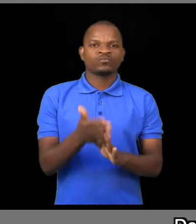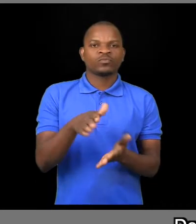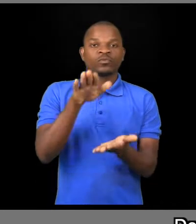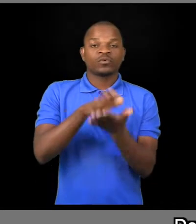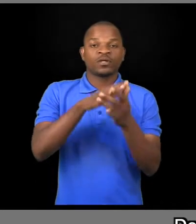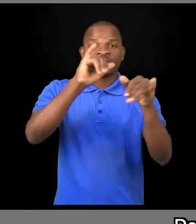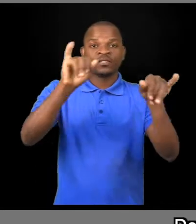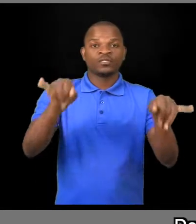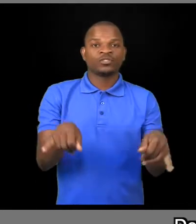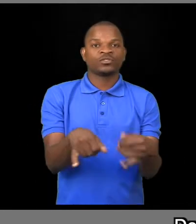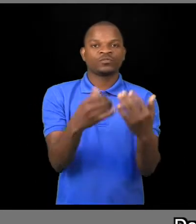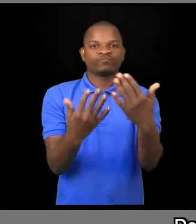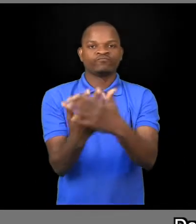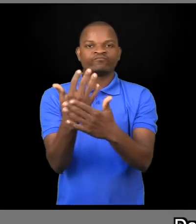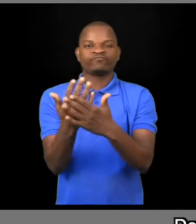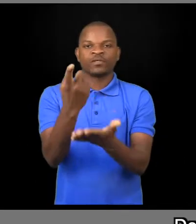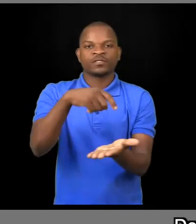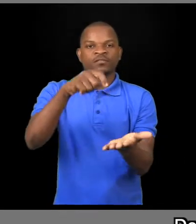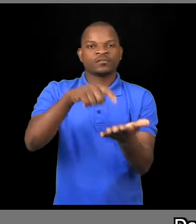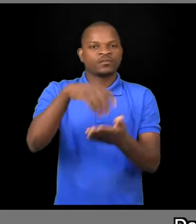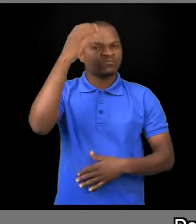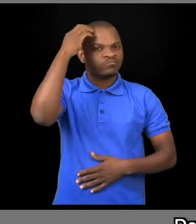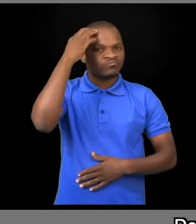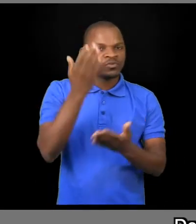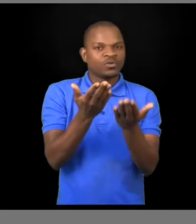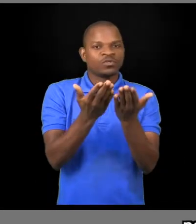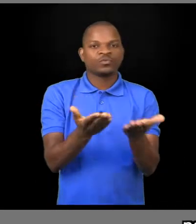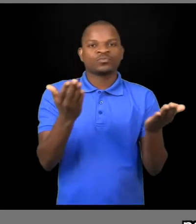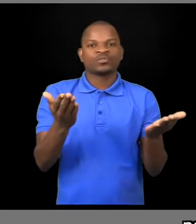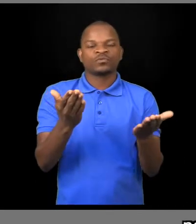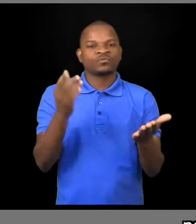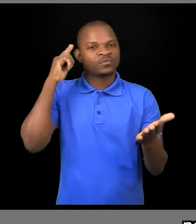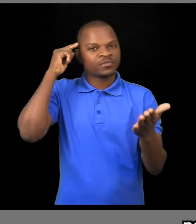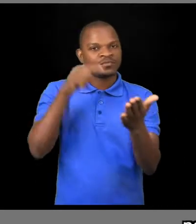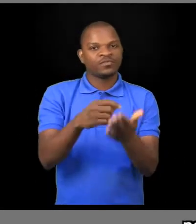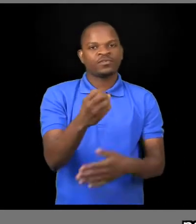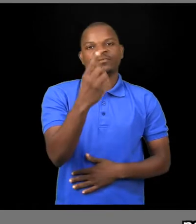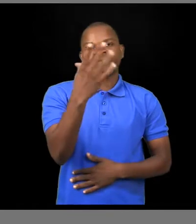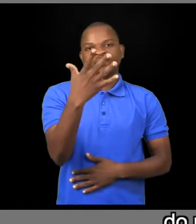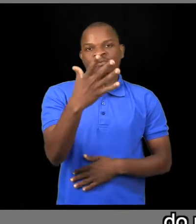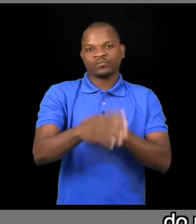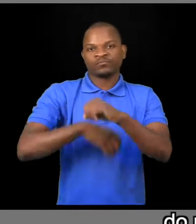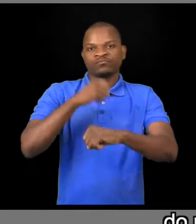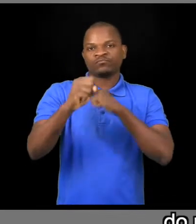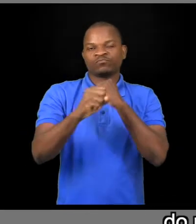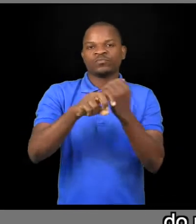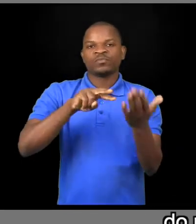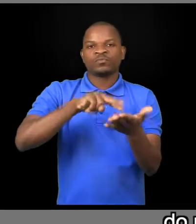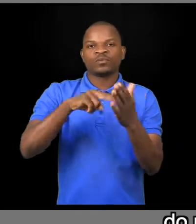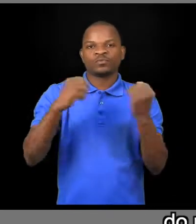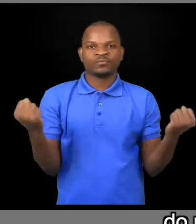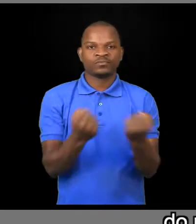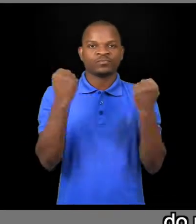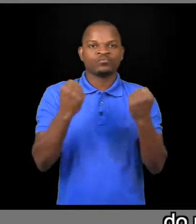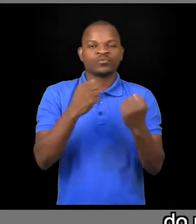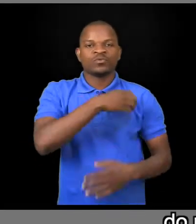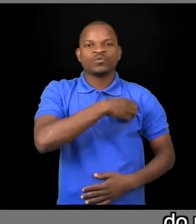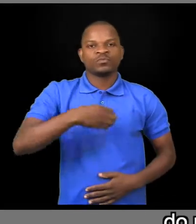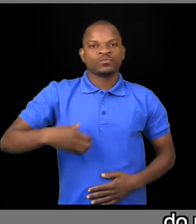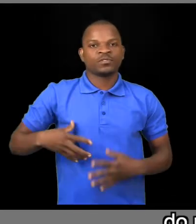Decorre no Jardim Tondúr em Maputo a exposição para assinalar os 15 anos do plano de emergência